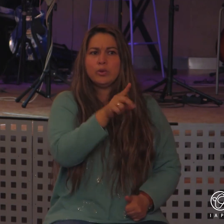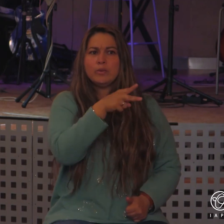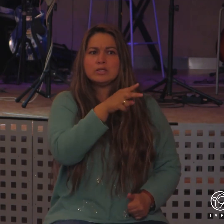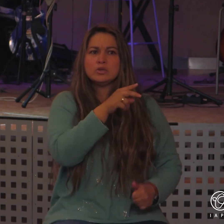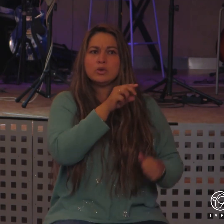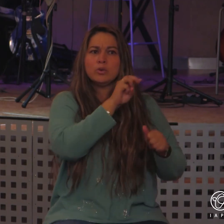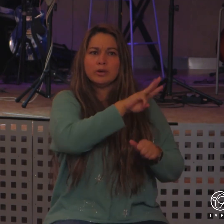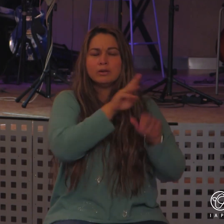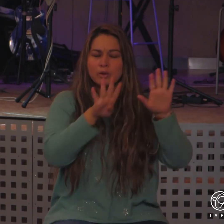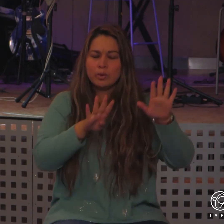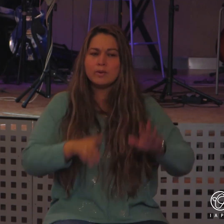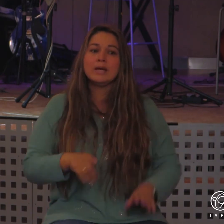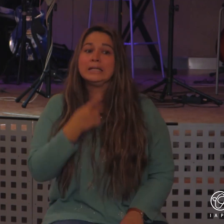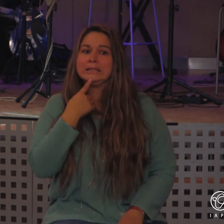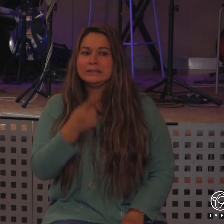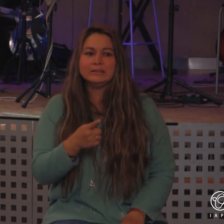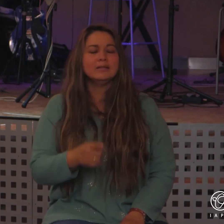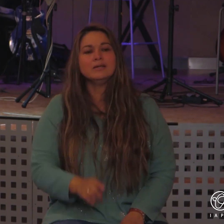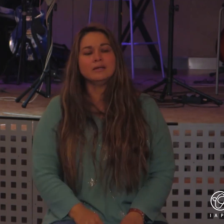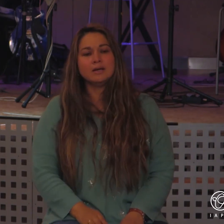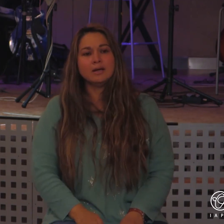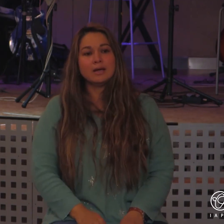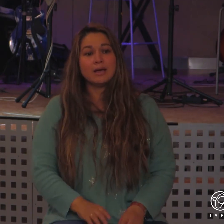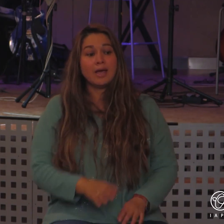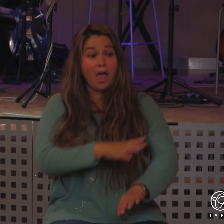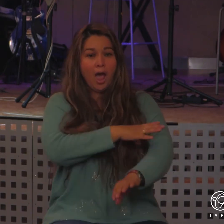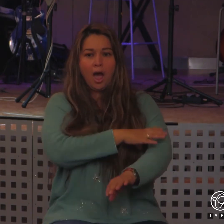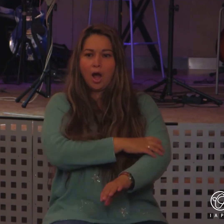que Jacob y Labán?